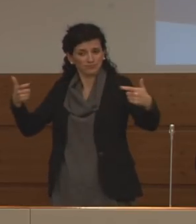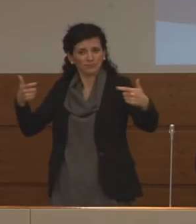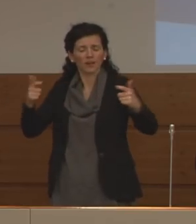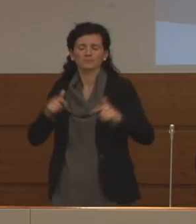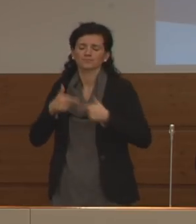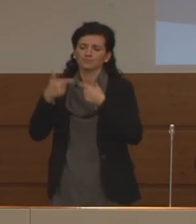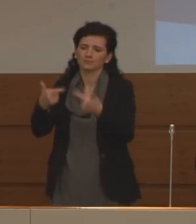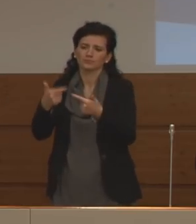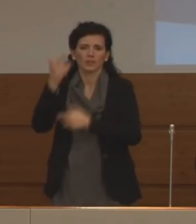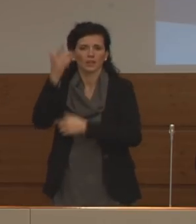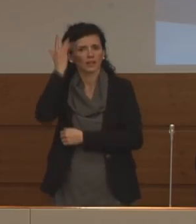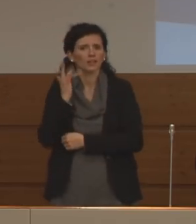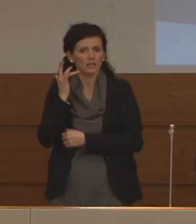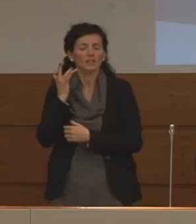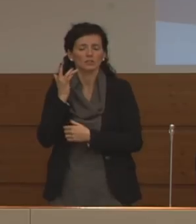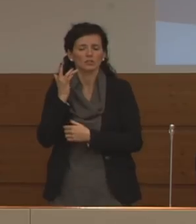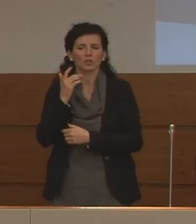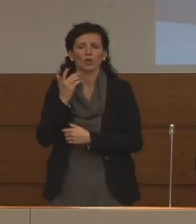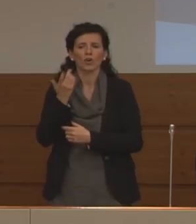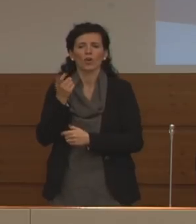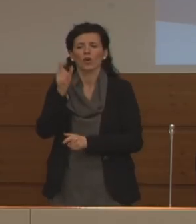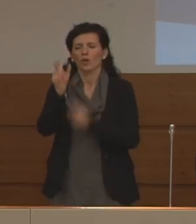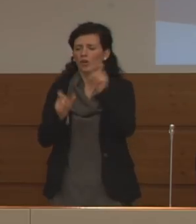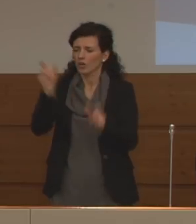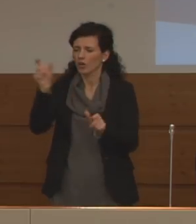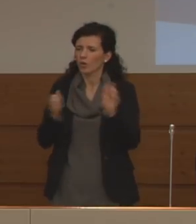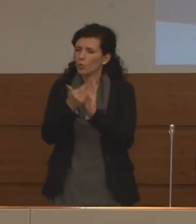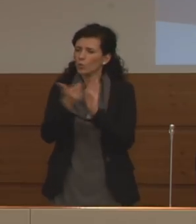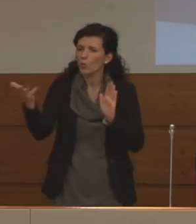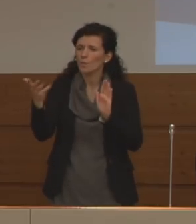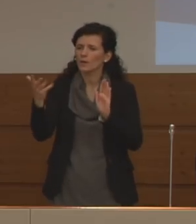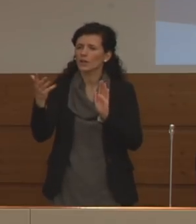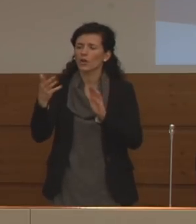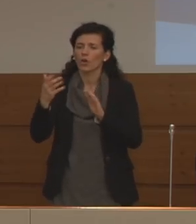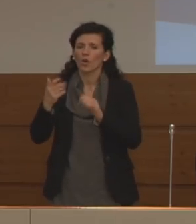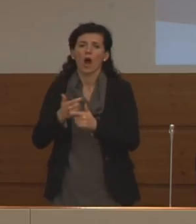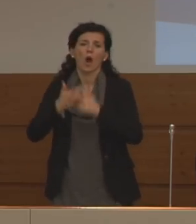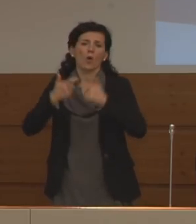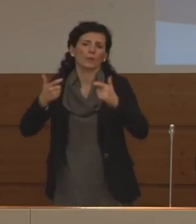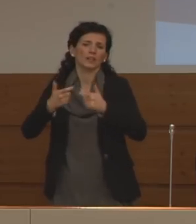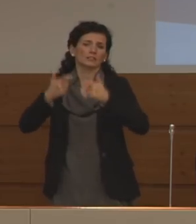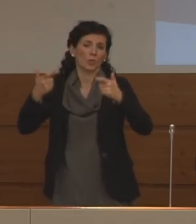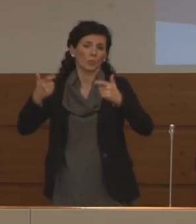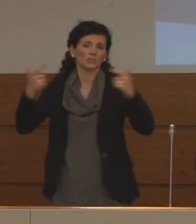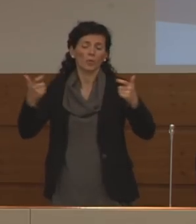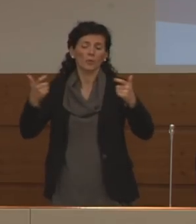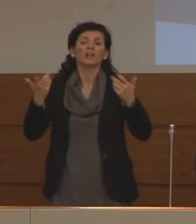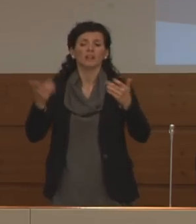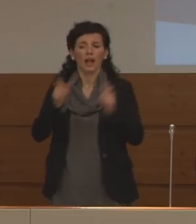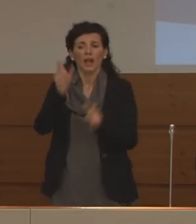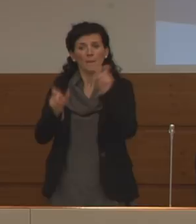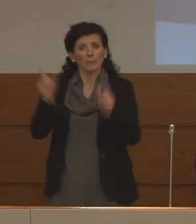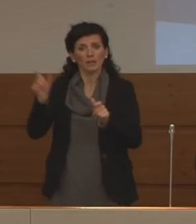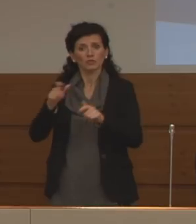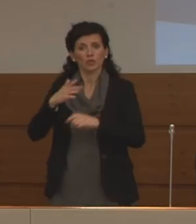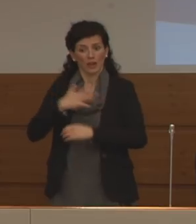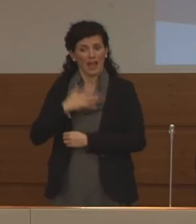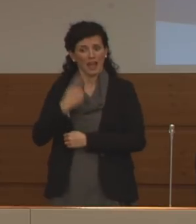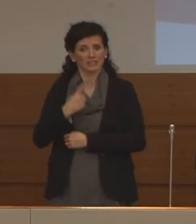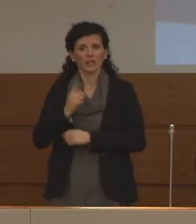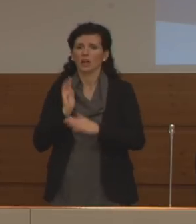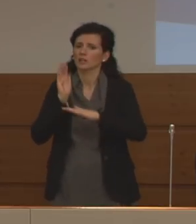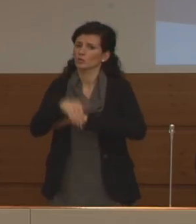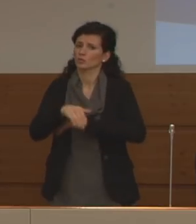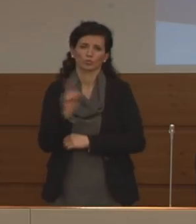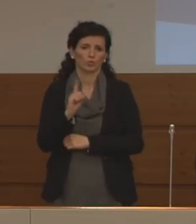rischio concreto di far aumentare il numero delle persone anziane che non superano il copy da